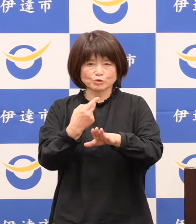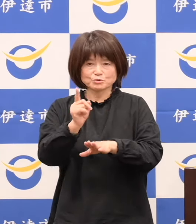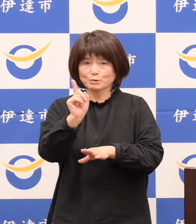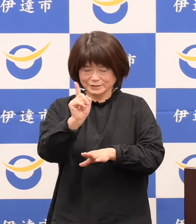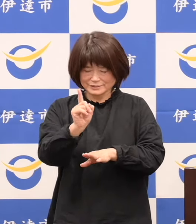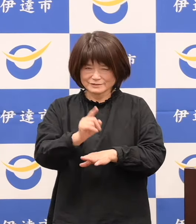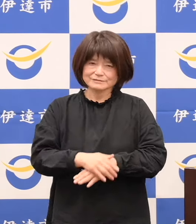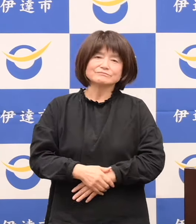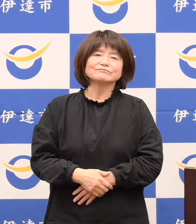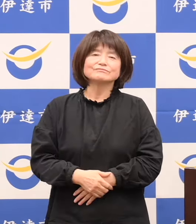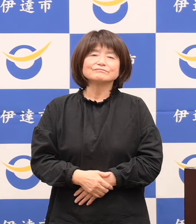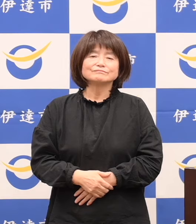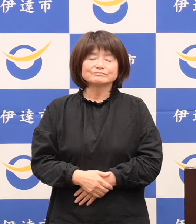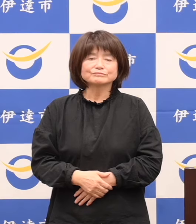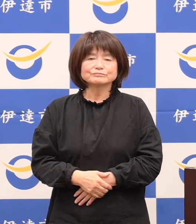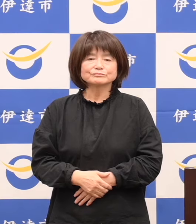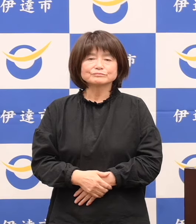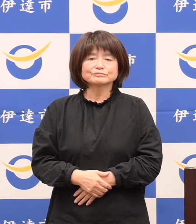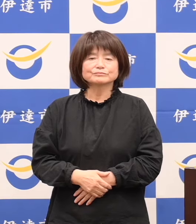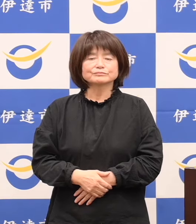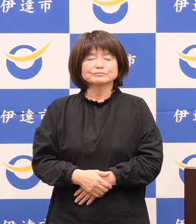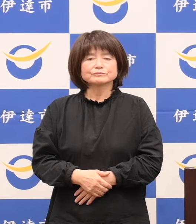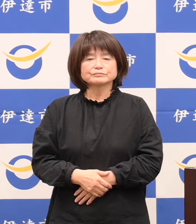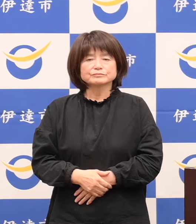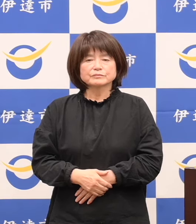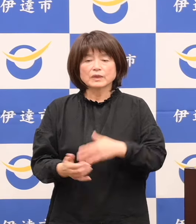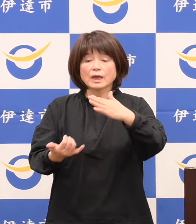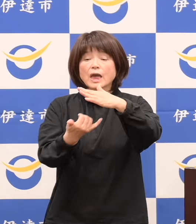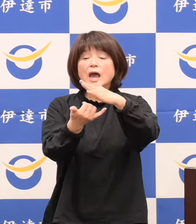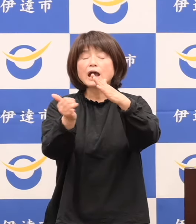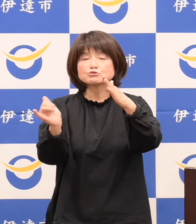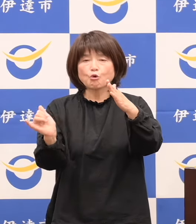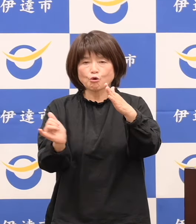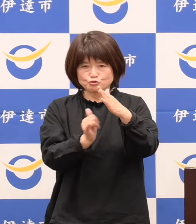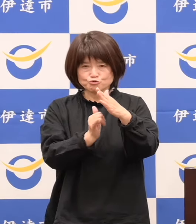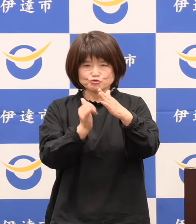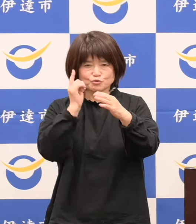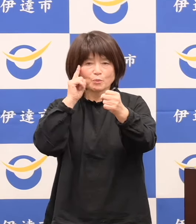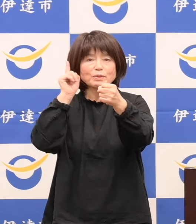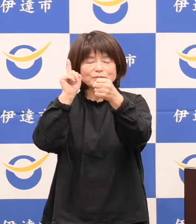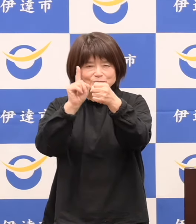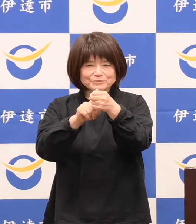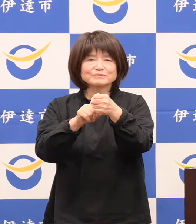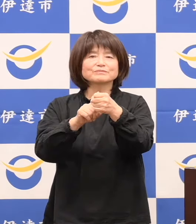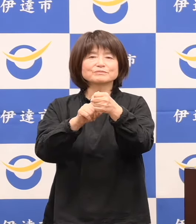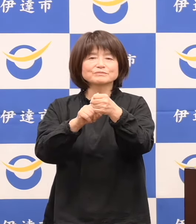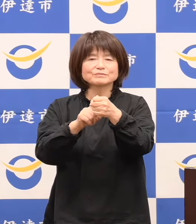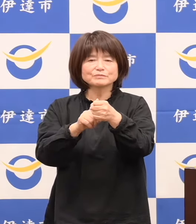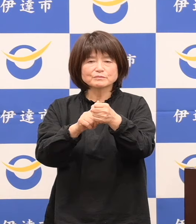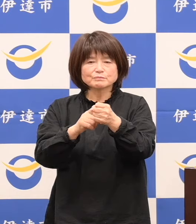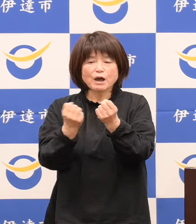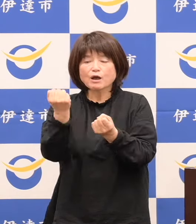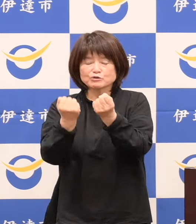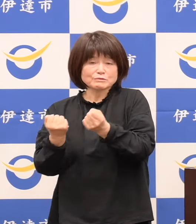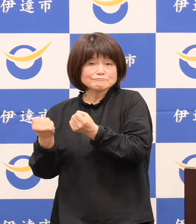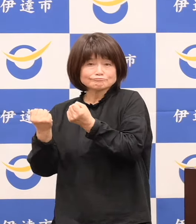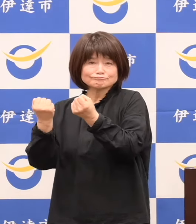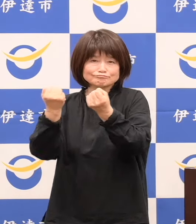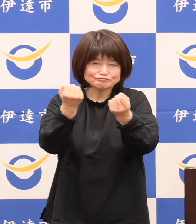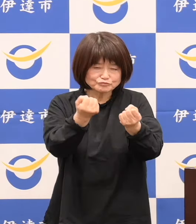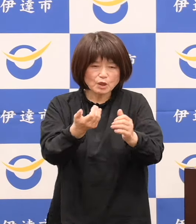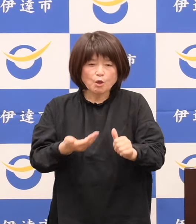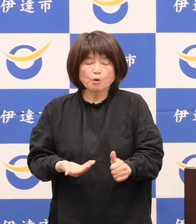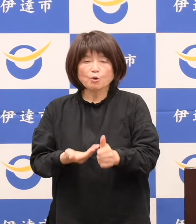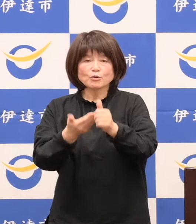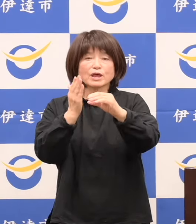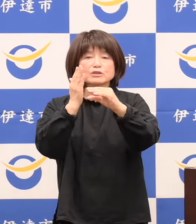が、まずはそのファミリー層をターゲットにしております。車で移動する子育てファミリ